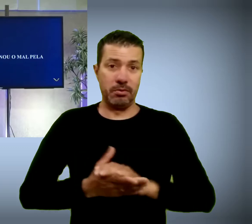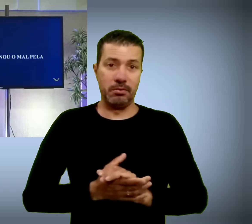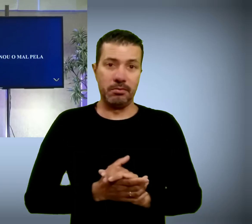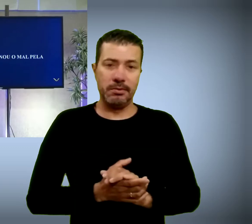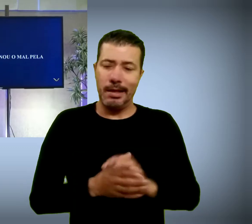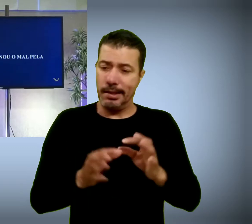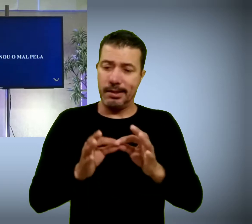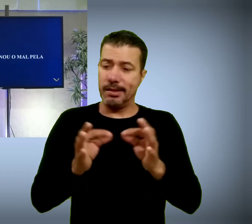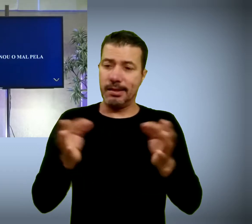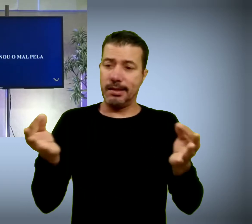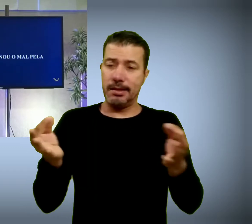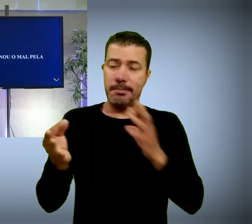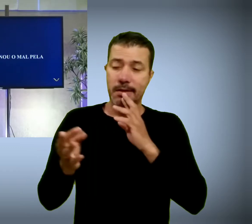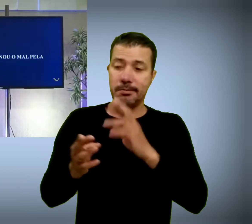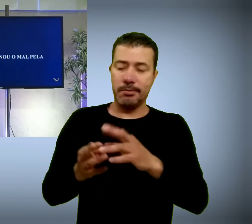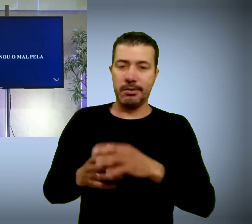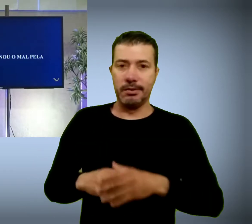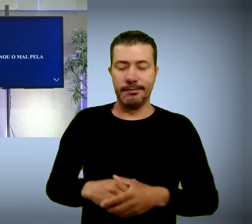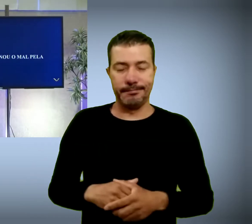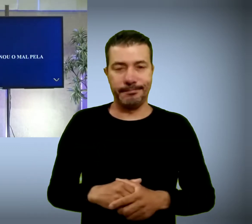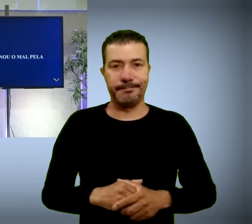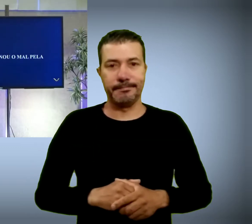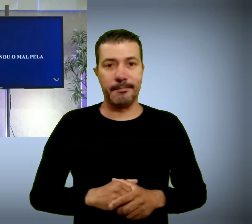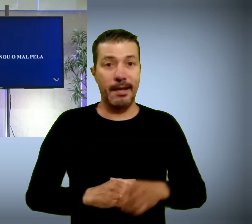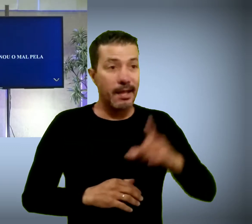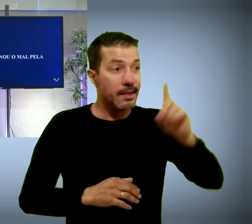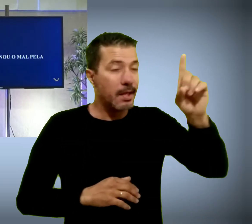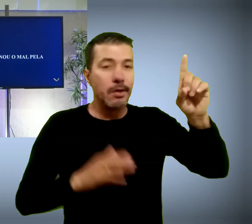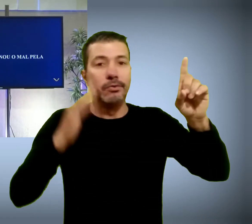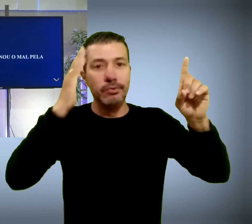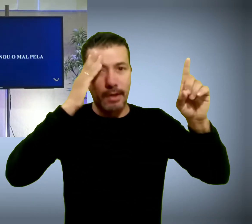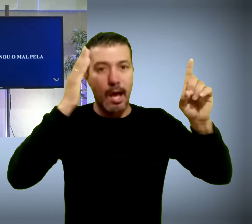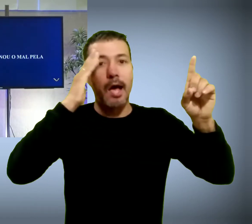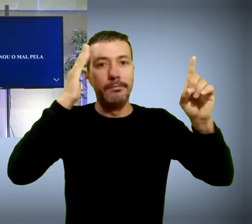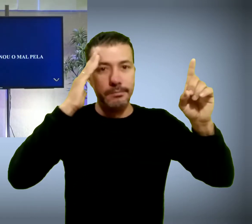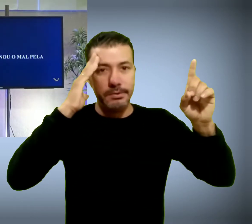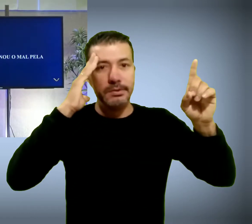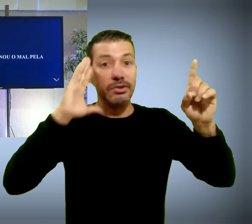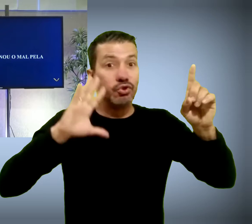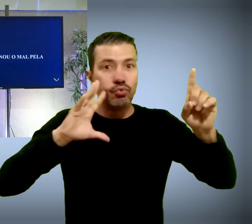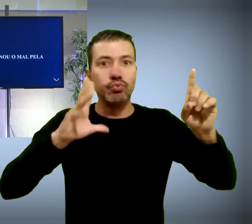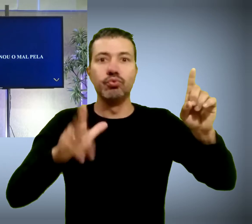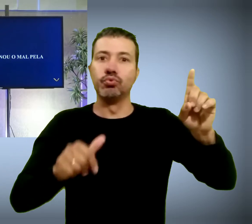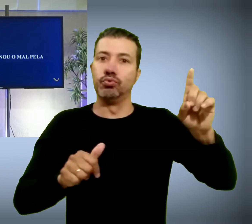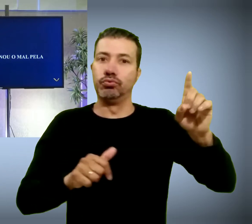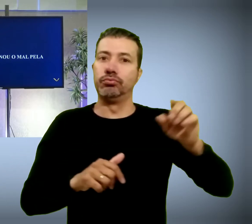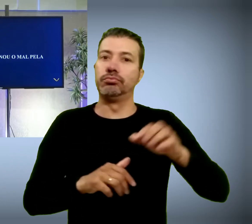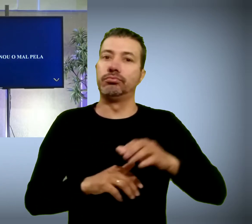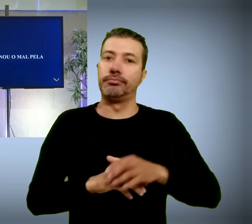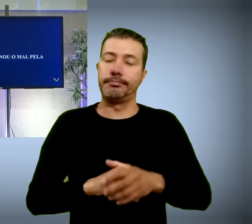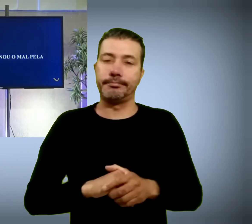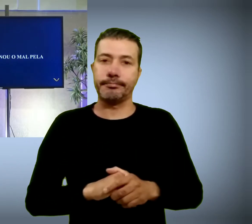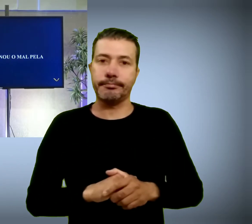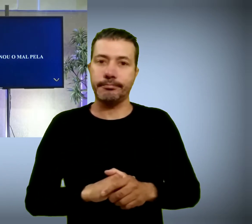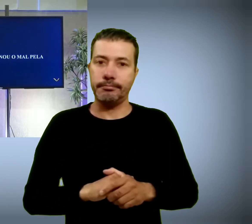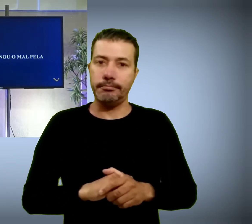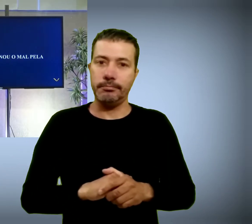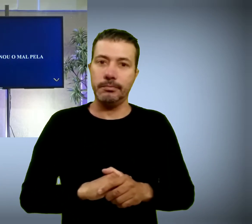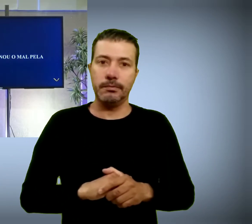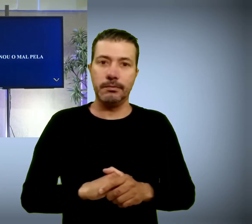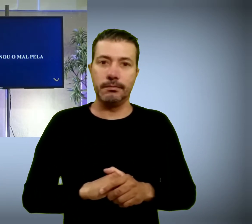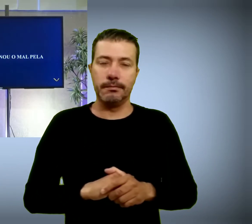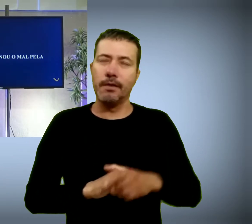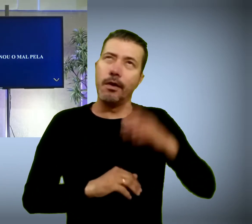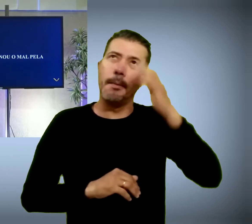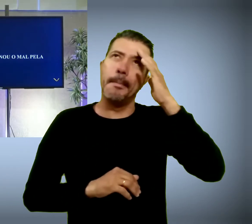Para mim é muito simples de responder isso. Deus sabia sim, e eu fiz até aqui um